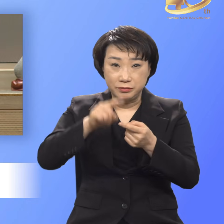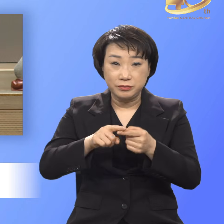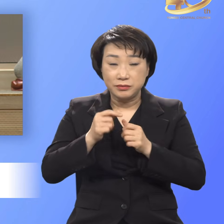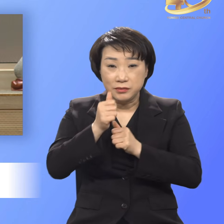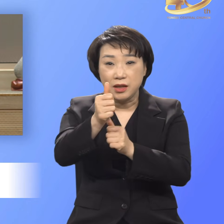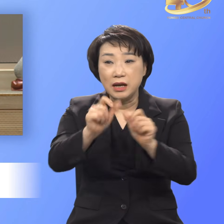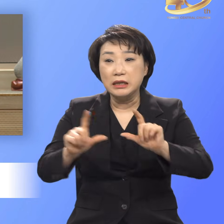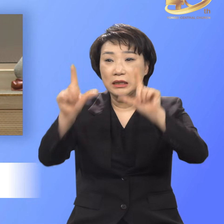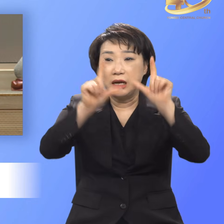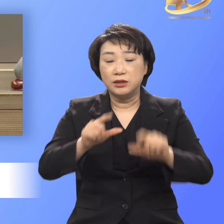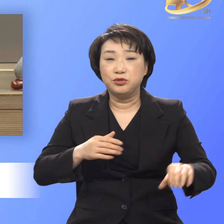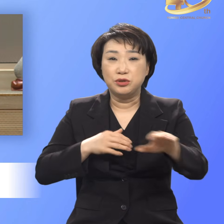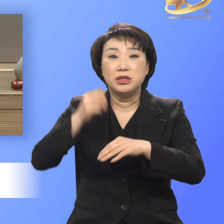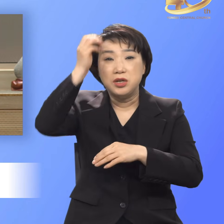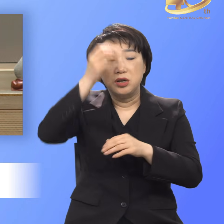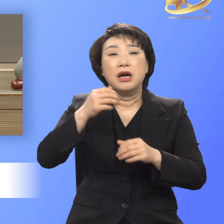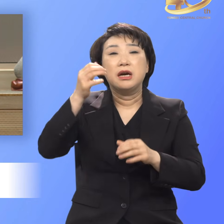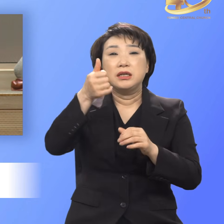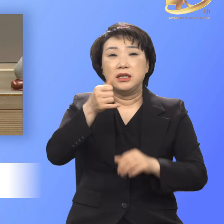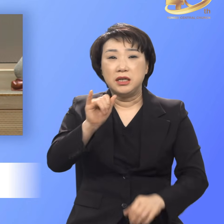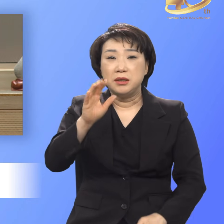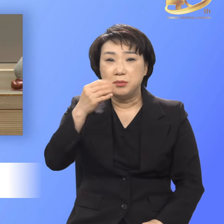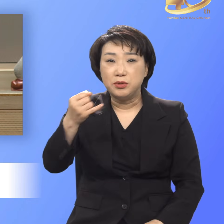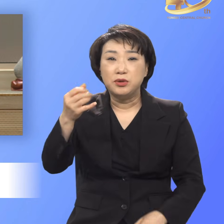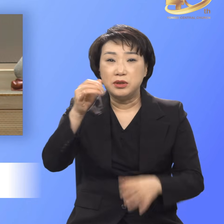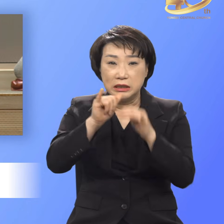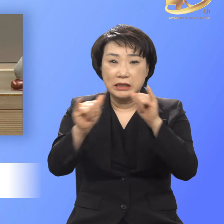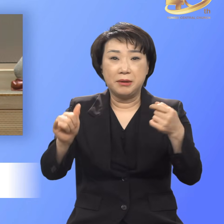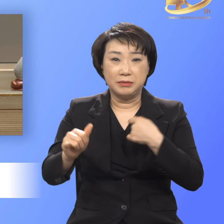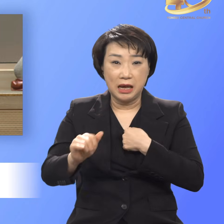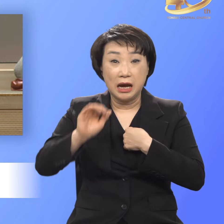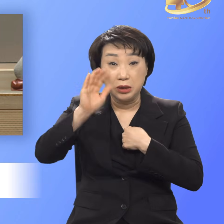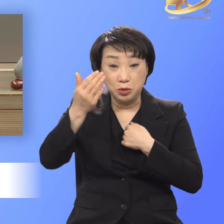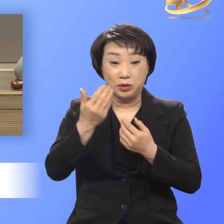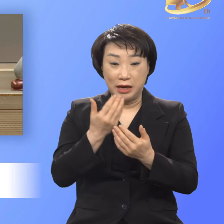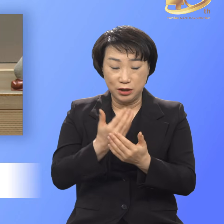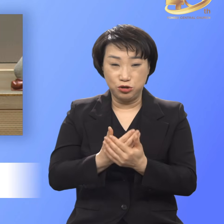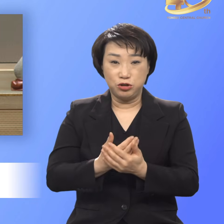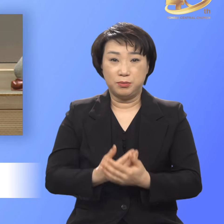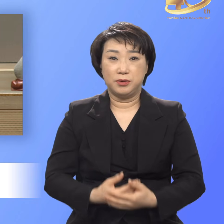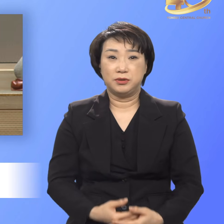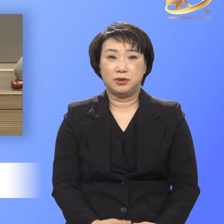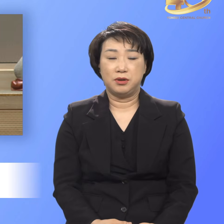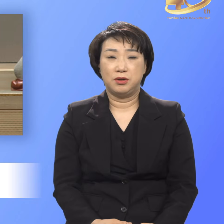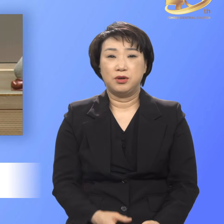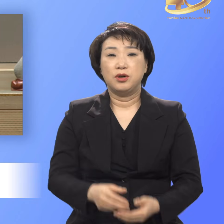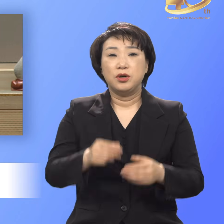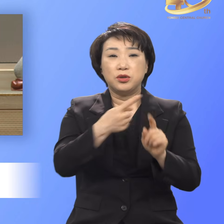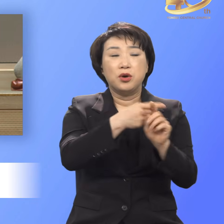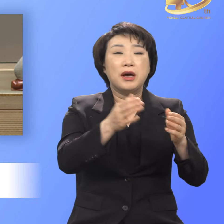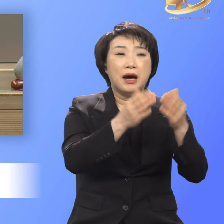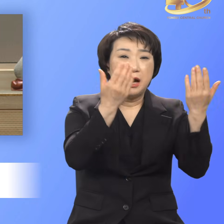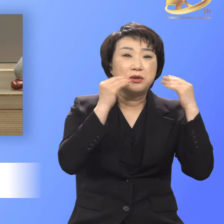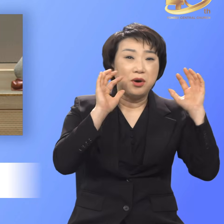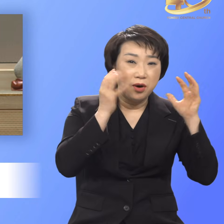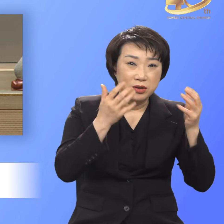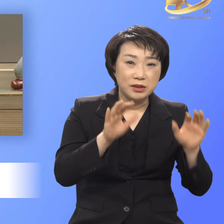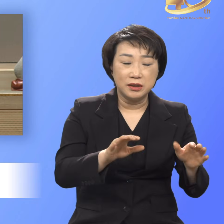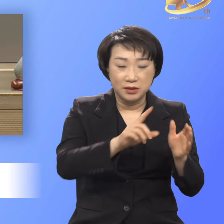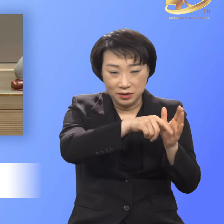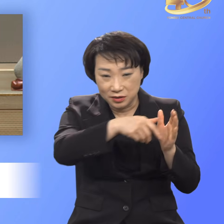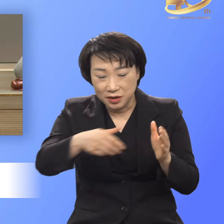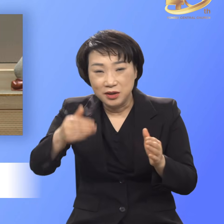따라 살아가는 영적 히브리인이 바로 내가 되게 하여 주시옵소서. 주일학교